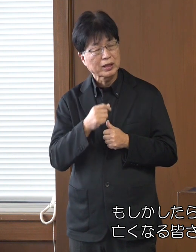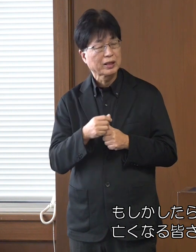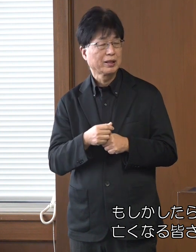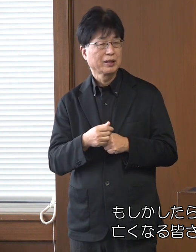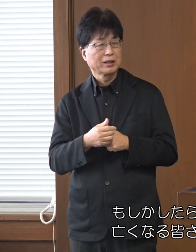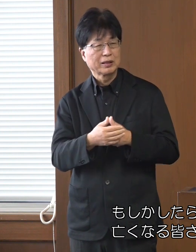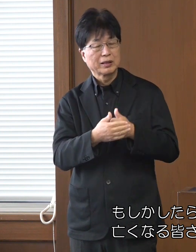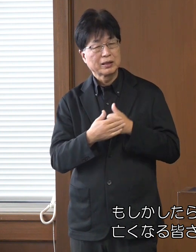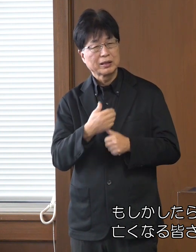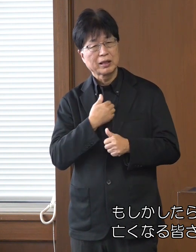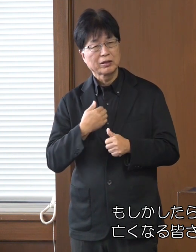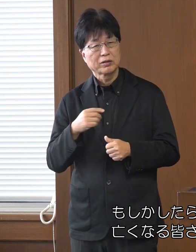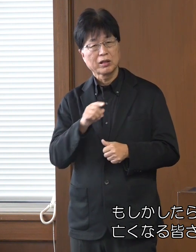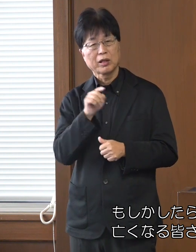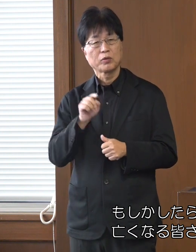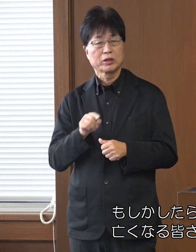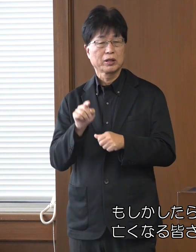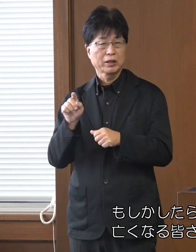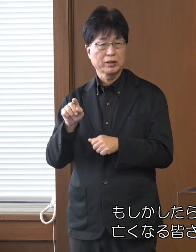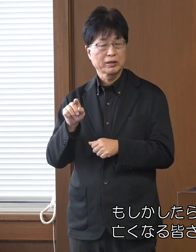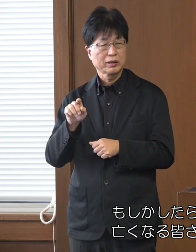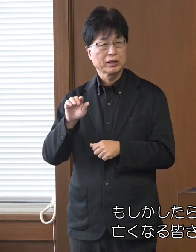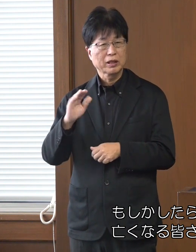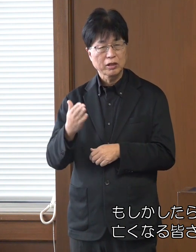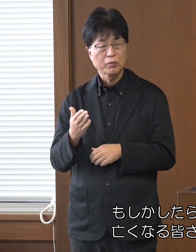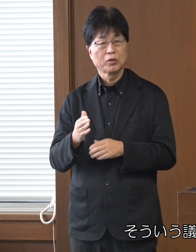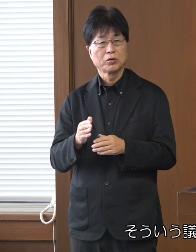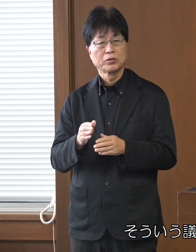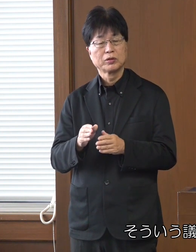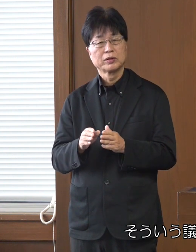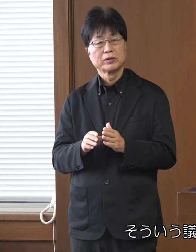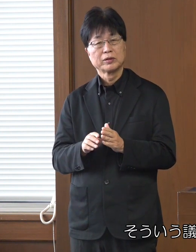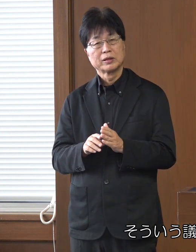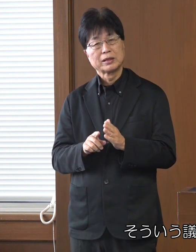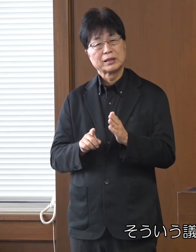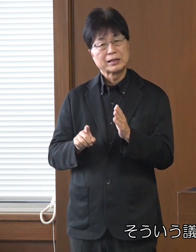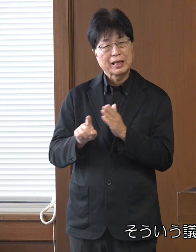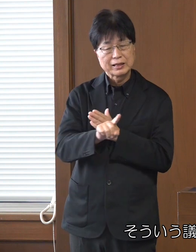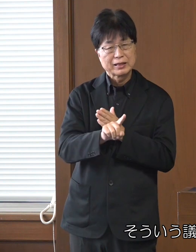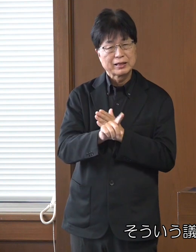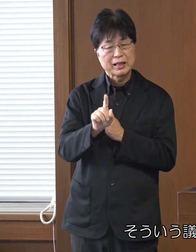にのためにもですね、そういう議論をして、